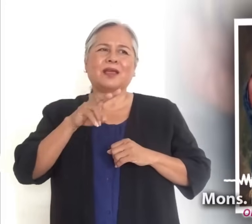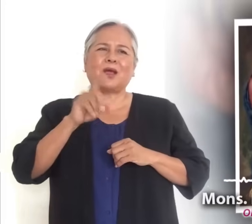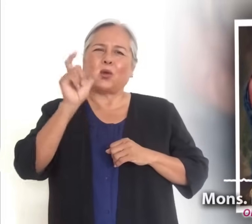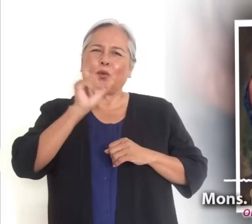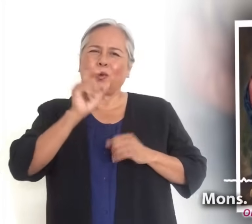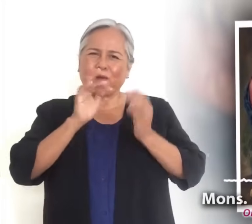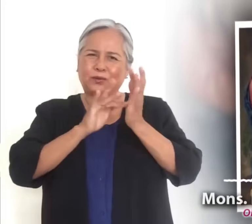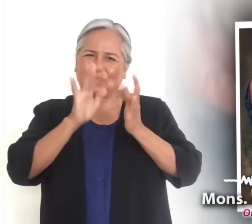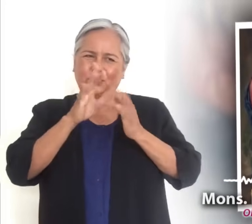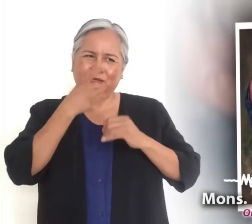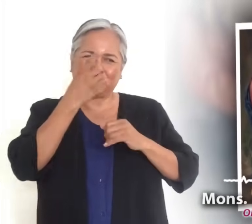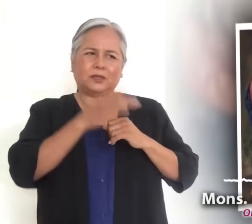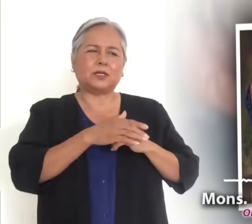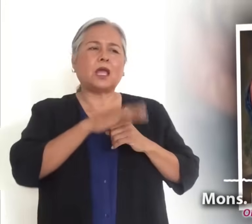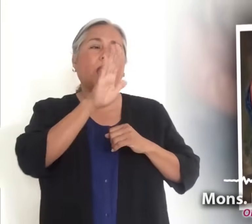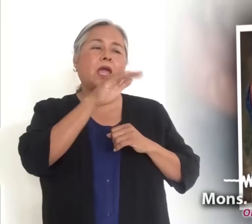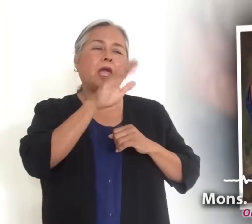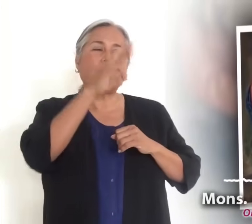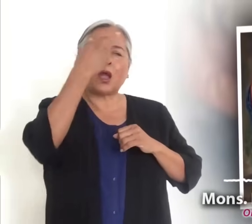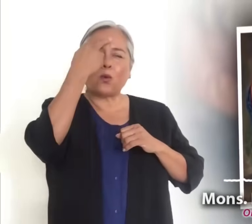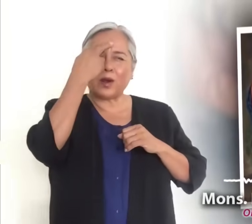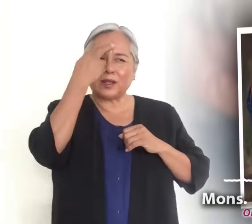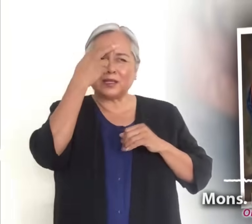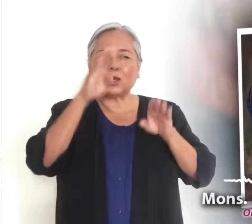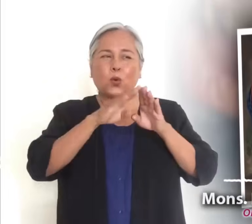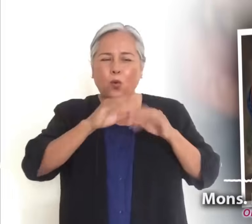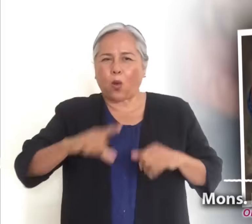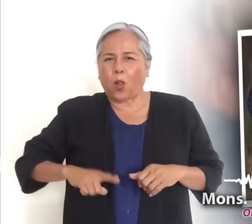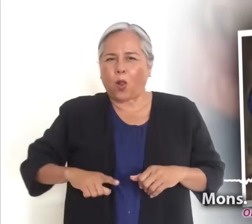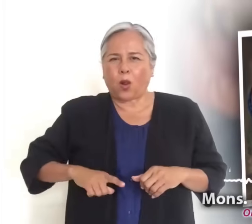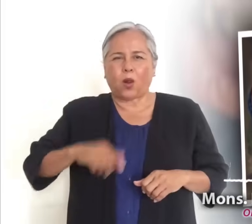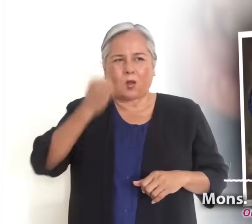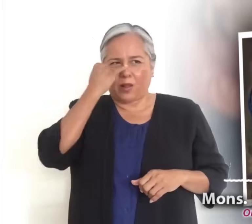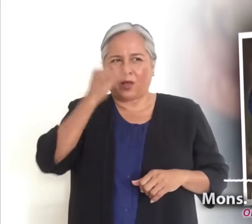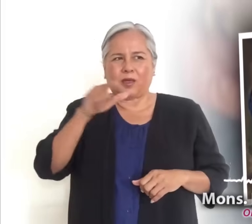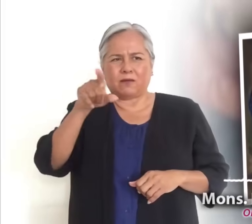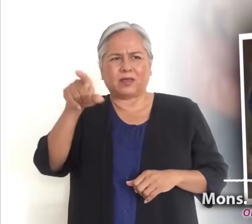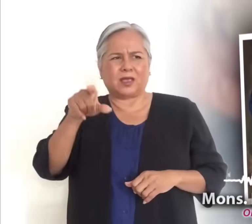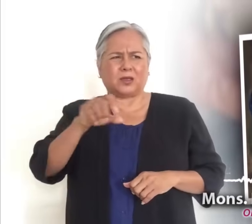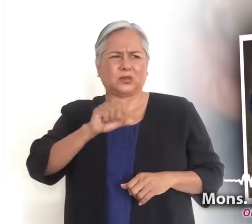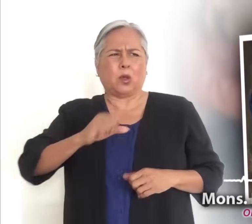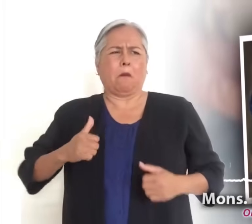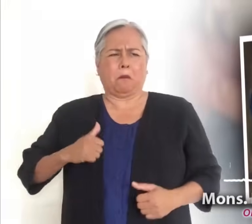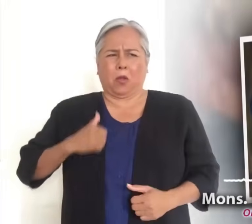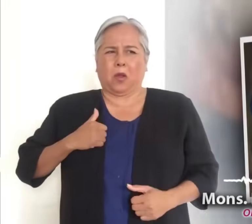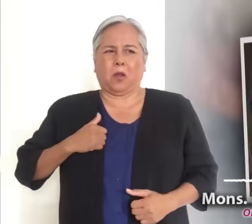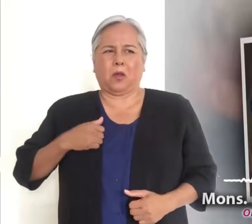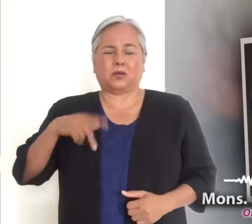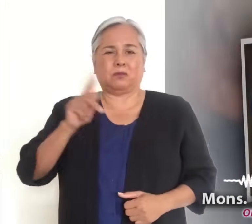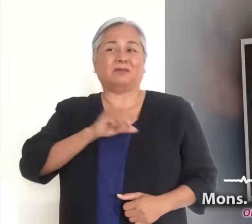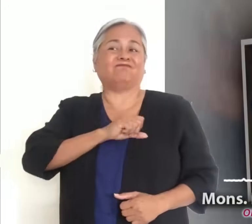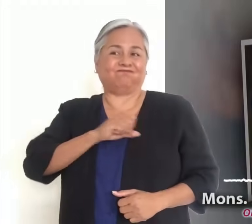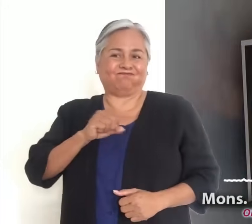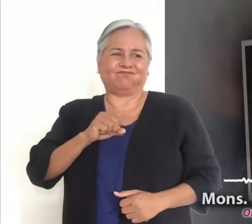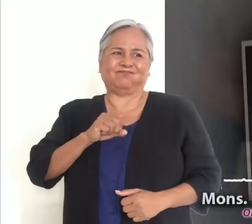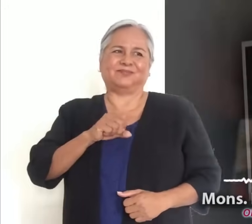de los pueblos los tiranizan. No sea así entre ustedes. El que quiera ser grande entre ustedes, que sea el que